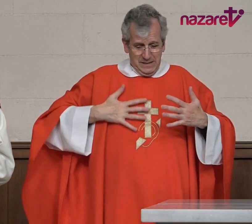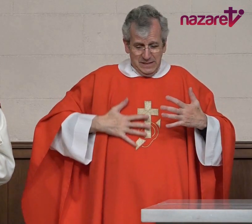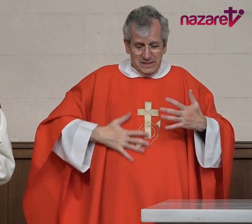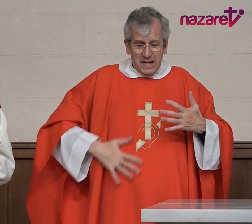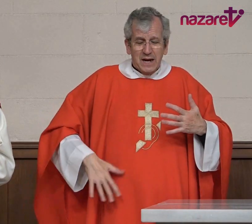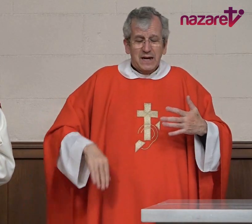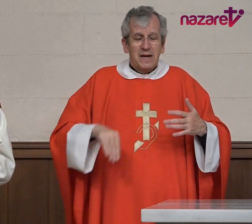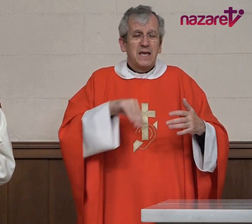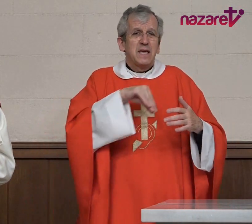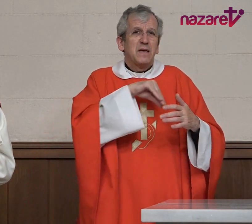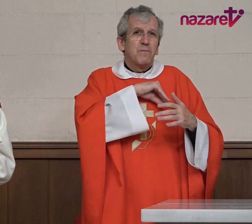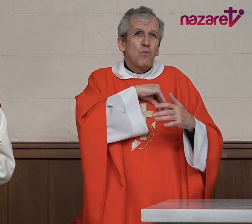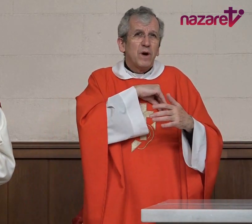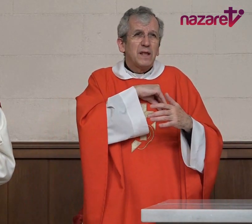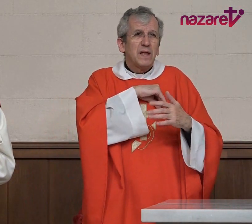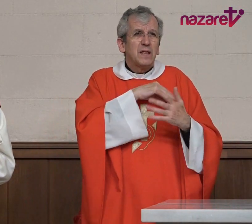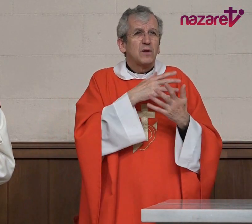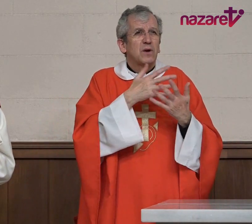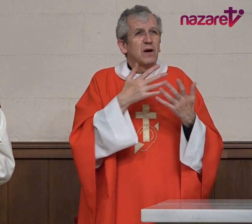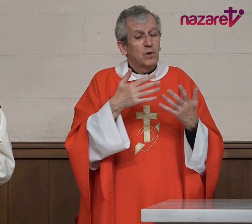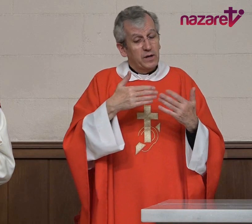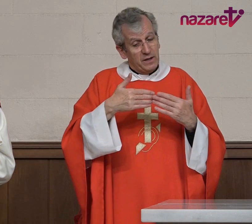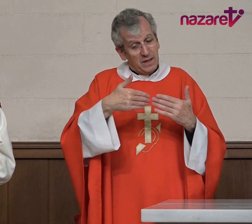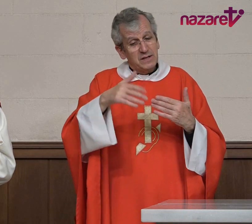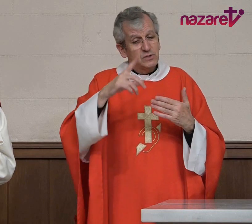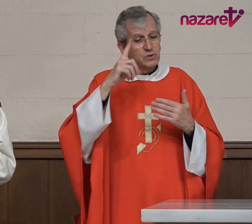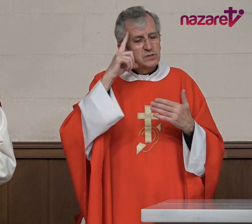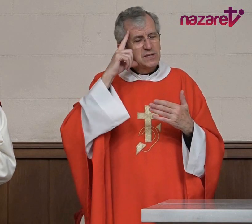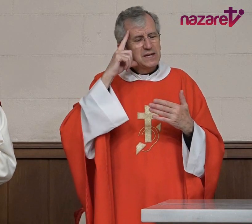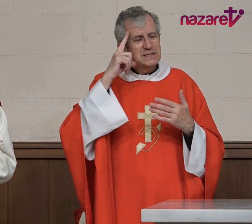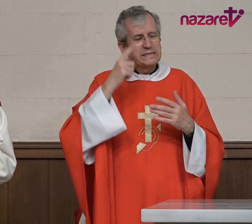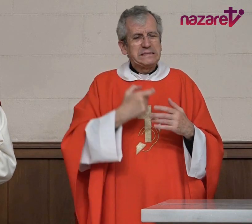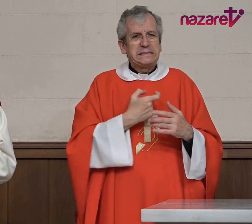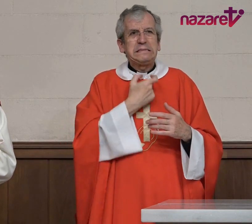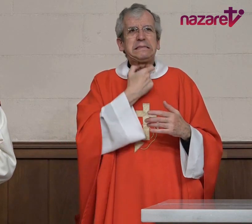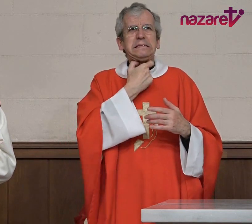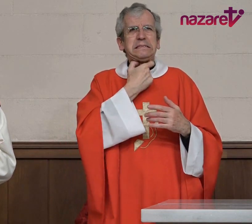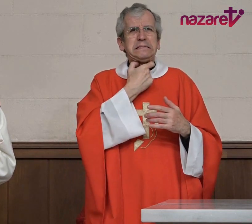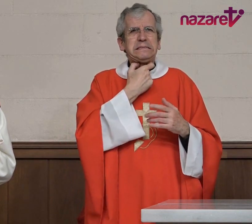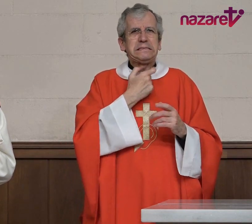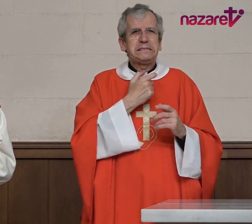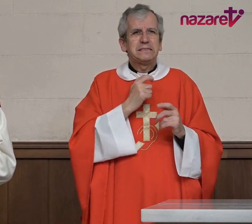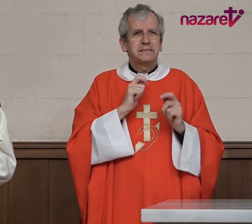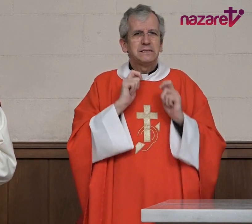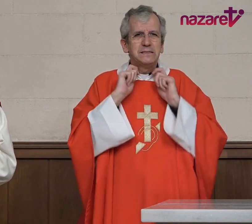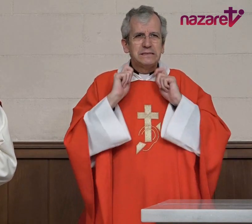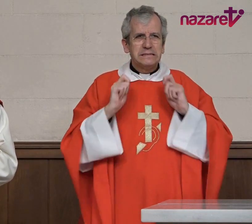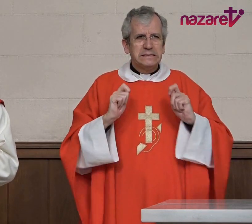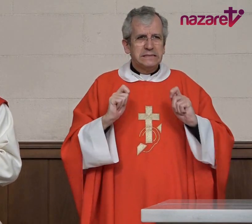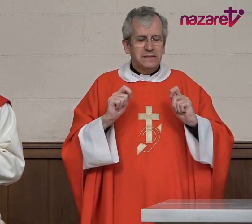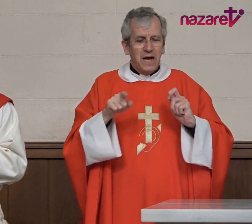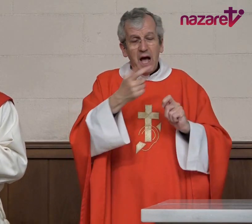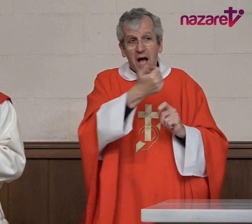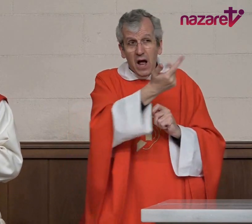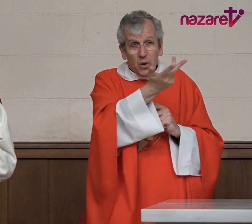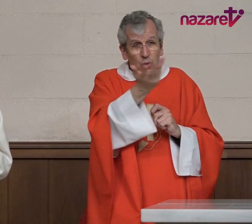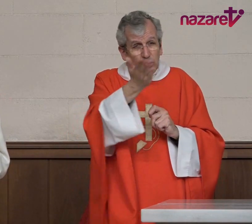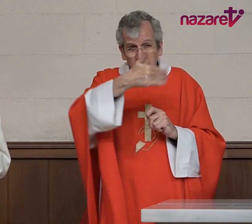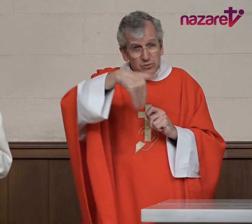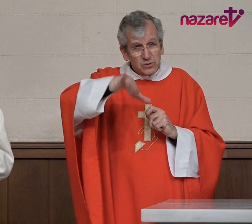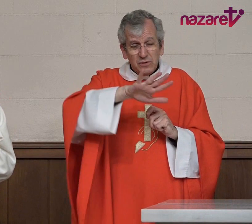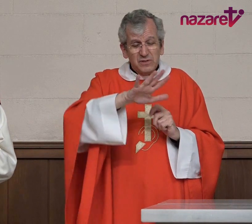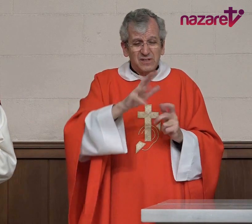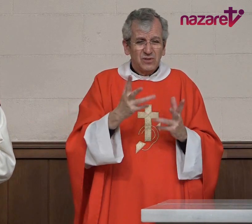cruel e injusta. Quizás estos días de crisis, algunos de vosotros habéis sentido esta